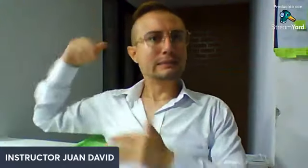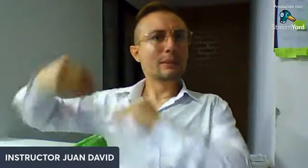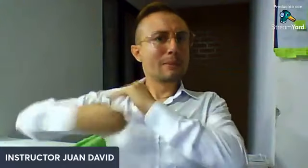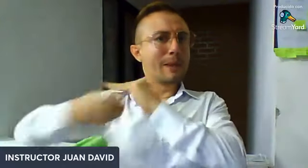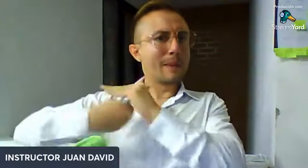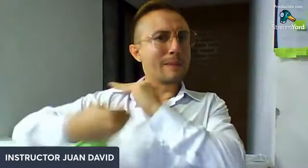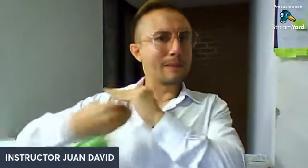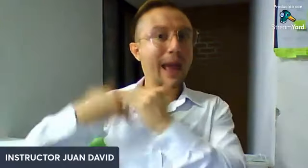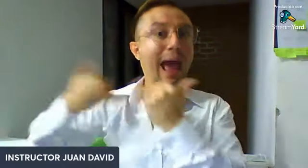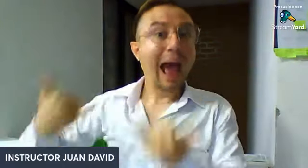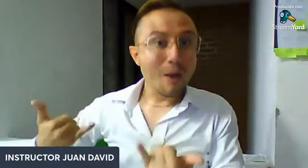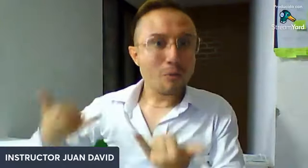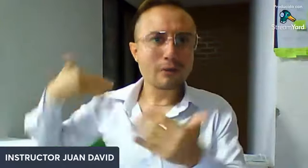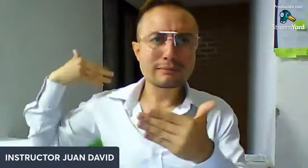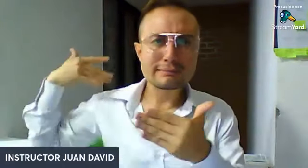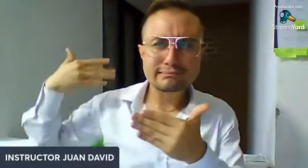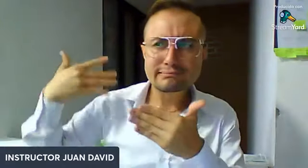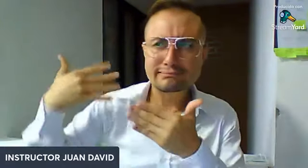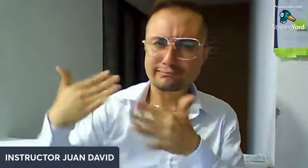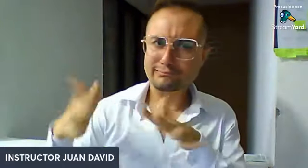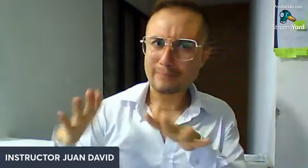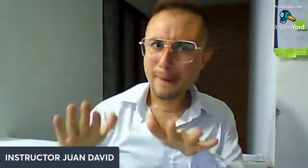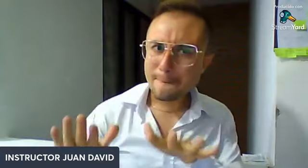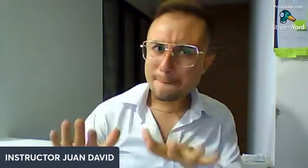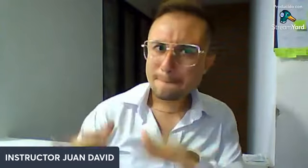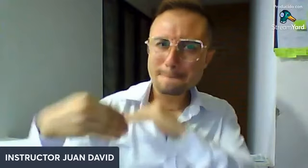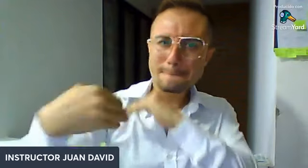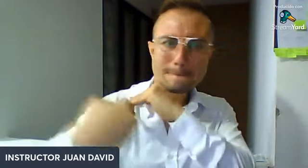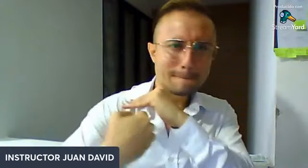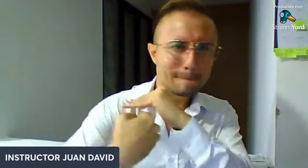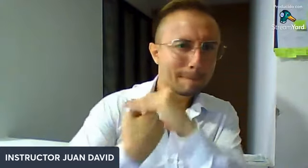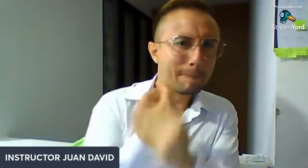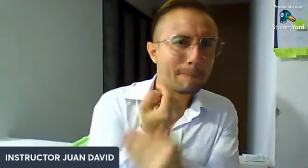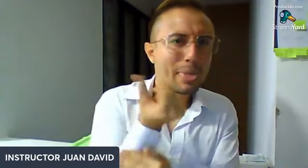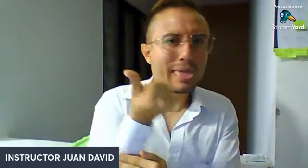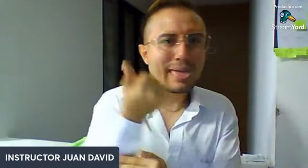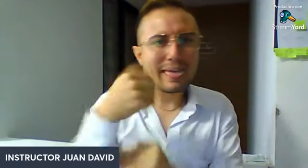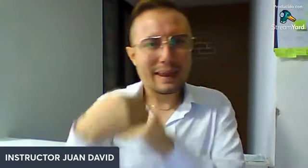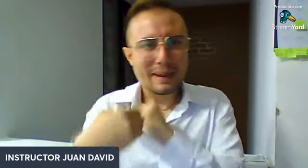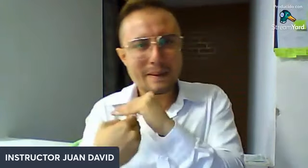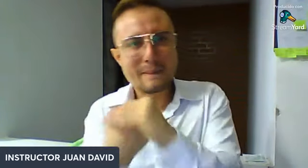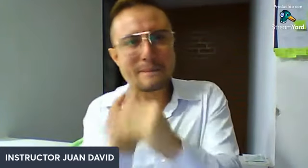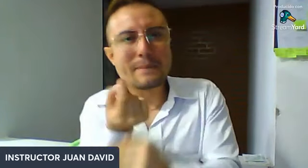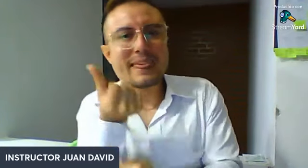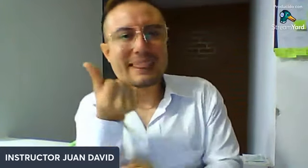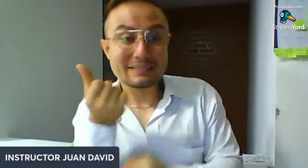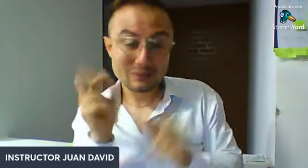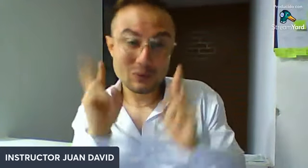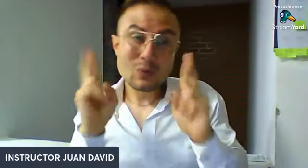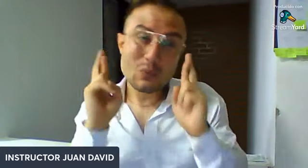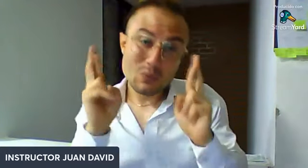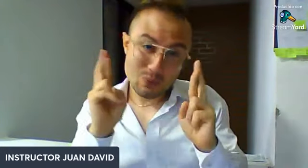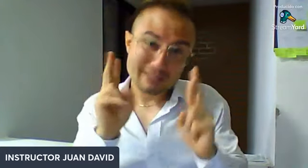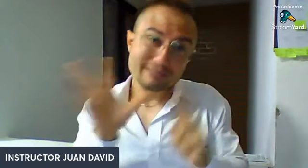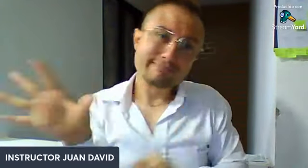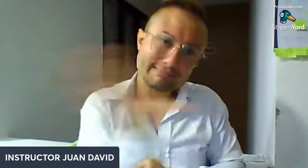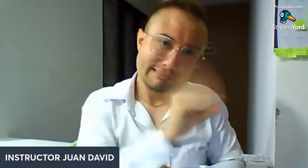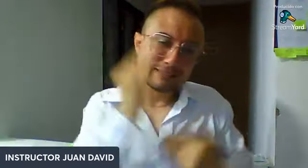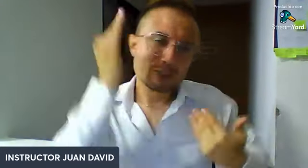tiempos libres. Y pues sí me acuerdo de eso, que anteriormente entraba mucha gente y que ahora no entra